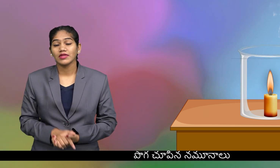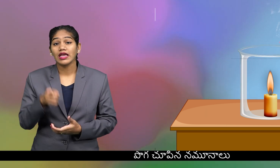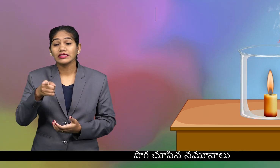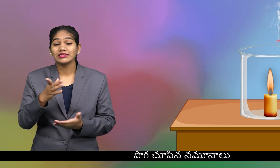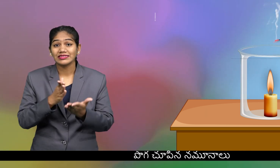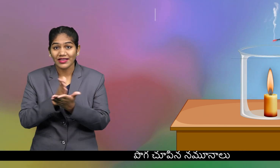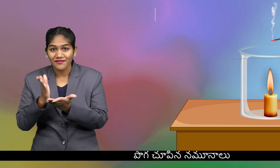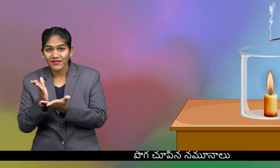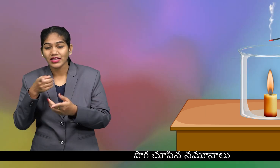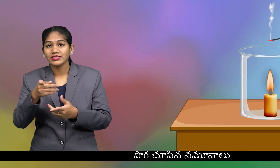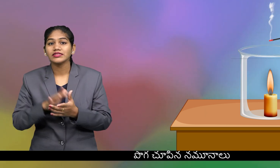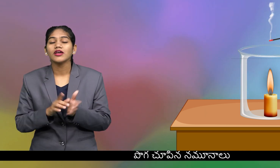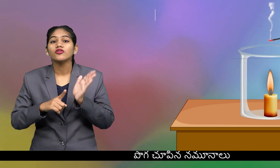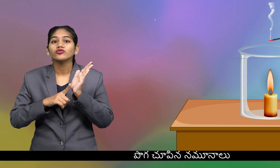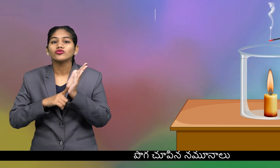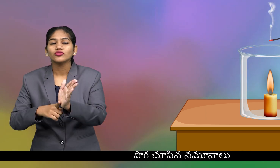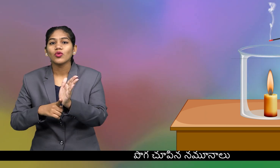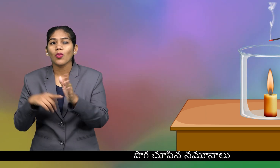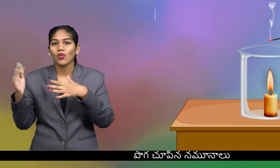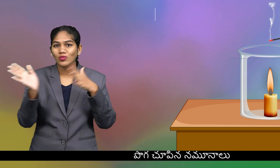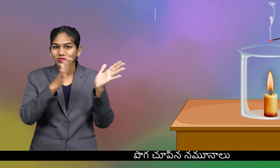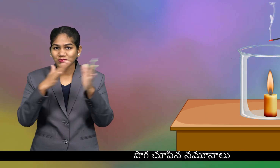పొగ చూపిన నమూనాలు: